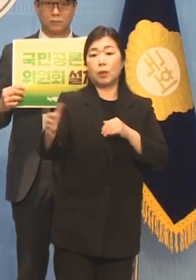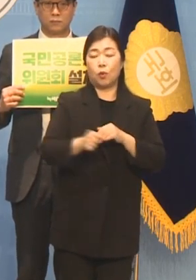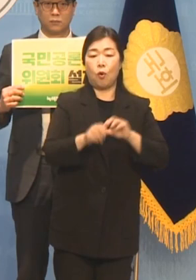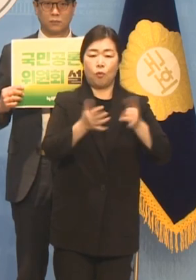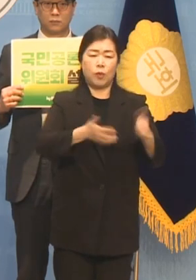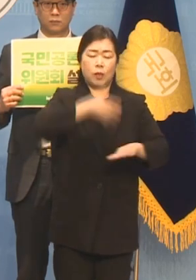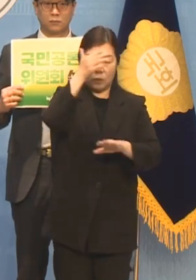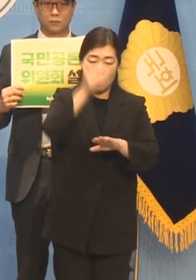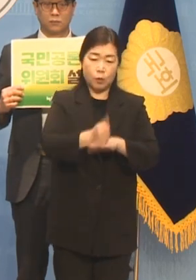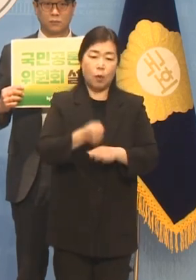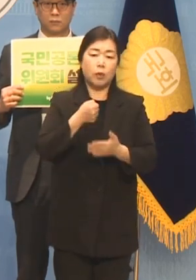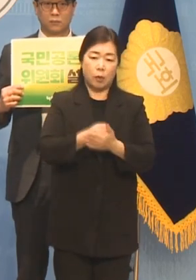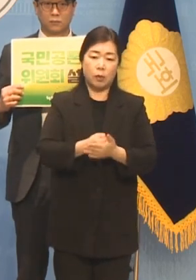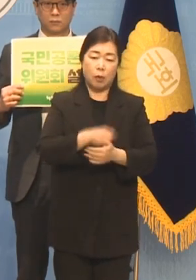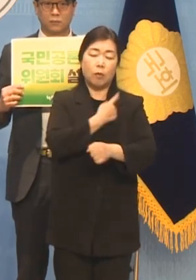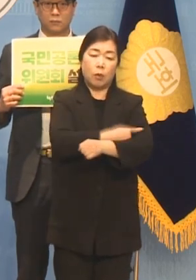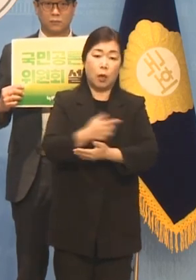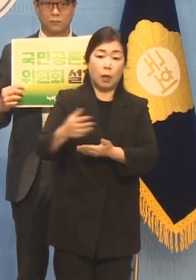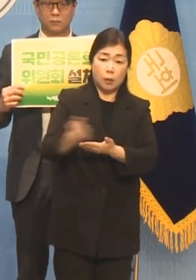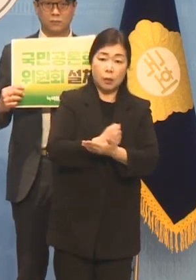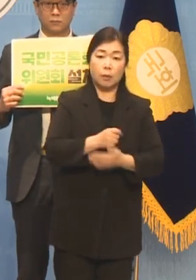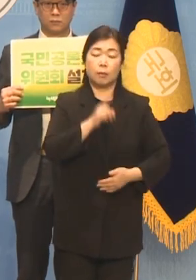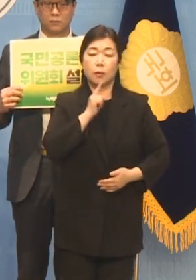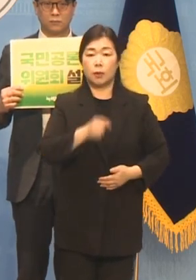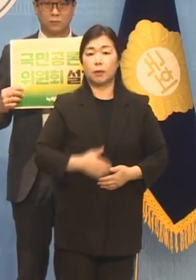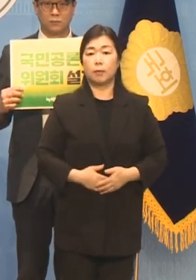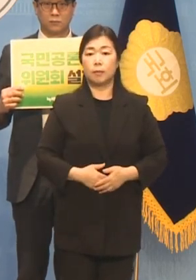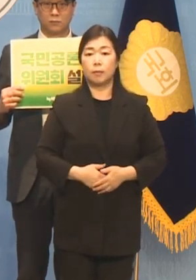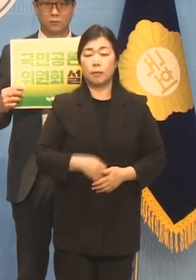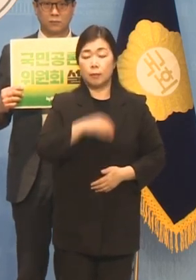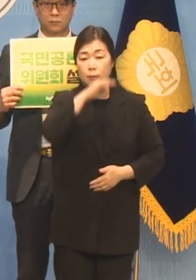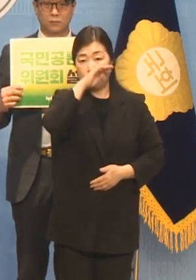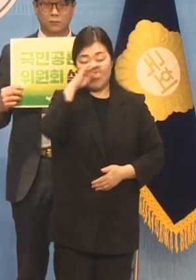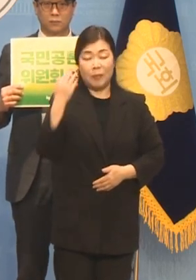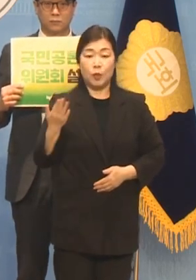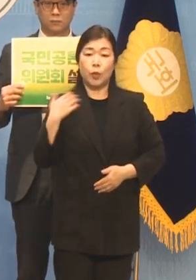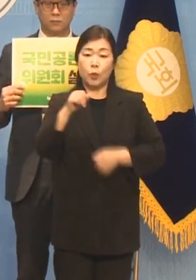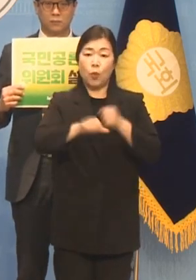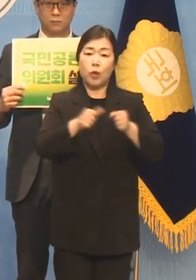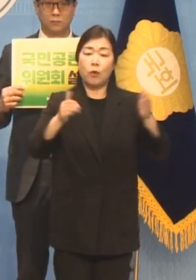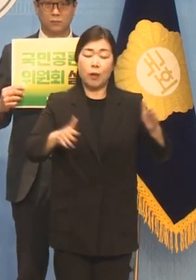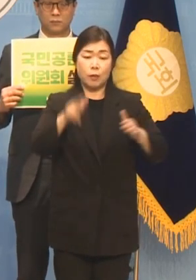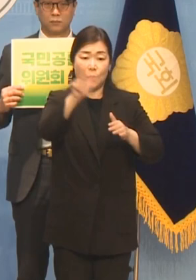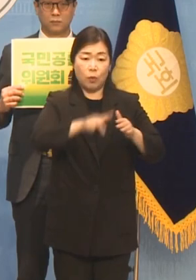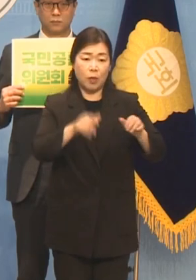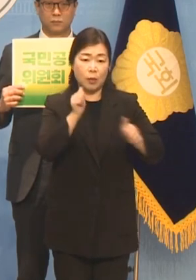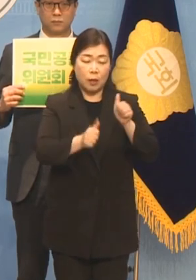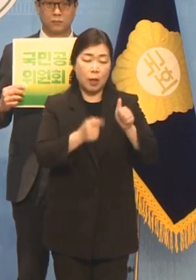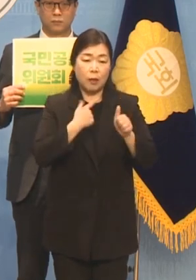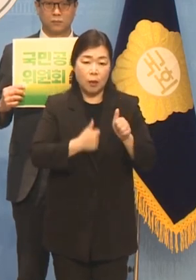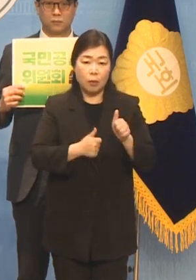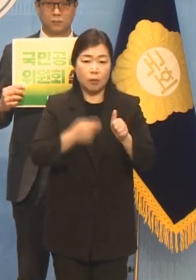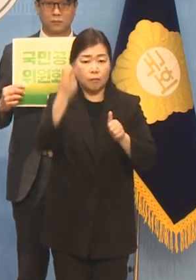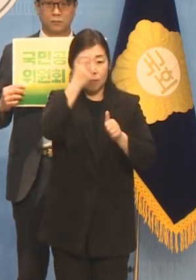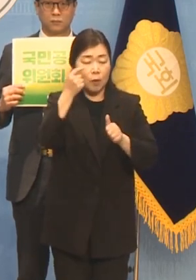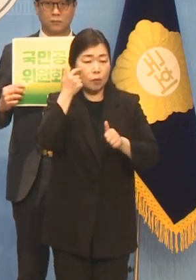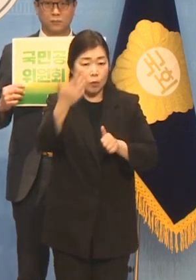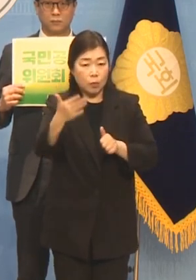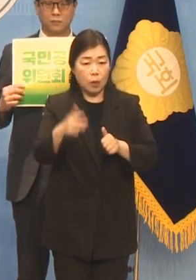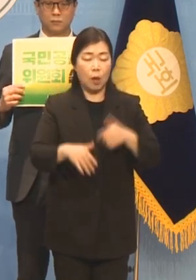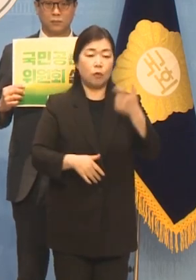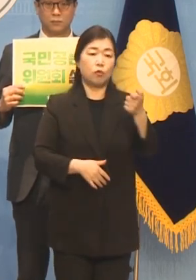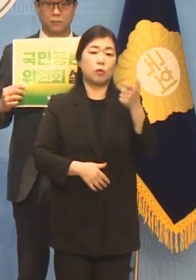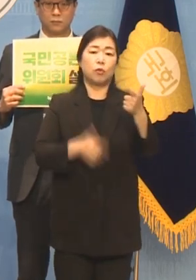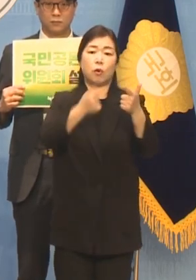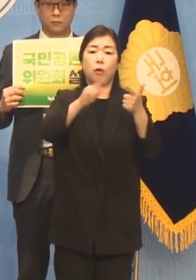최종 결정하자는 것입니다. 참고로 최근 5년 동안 전국에서 시행된 수기 공론화는 총